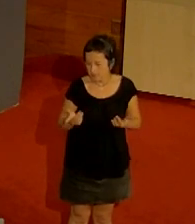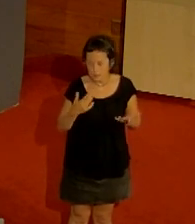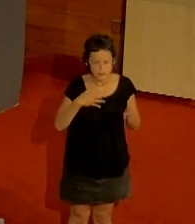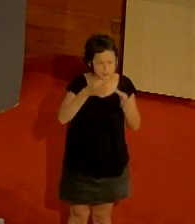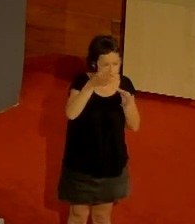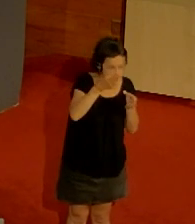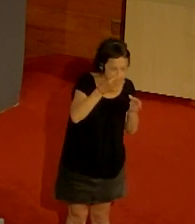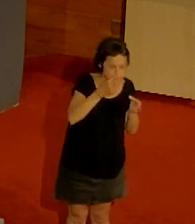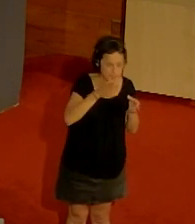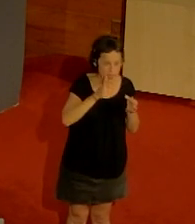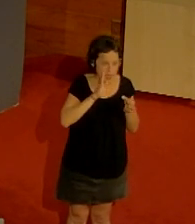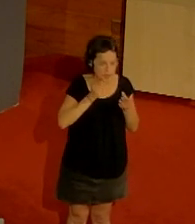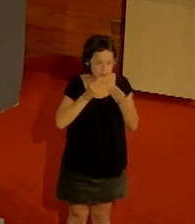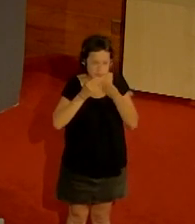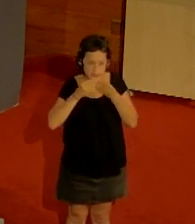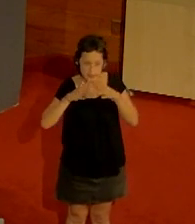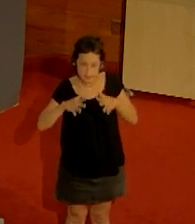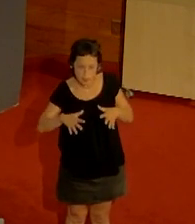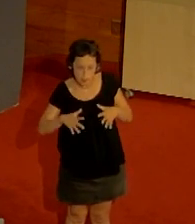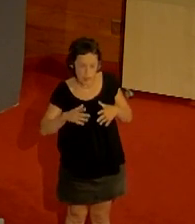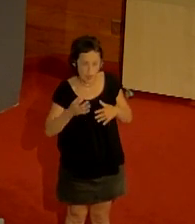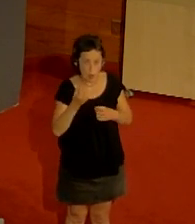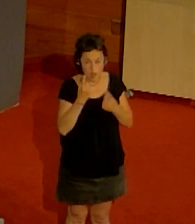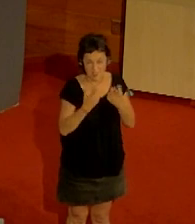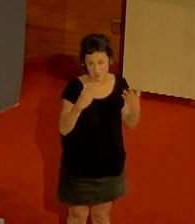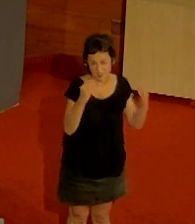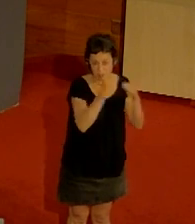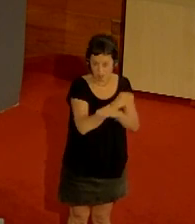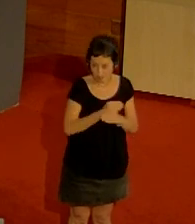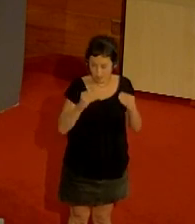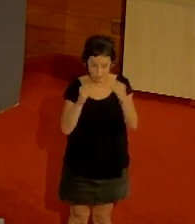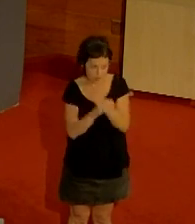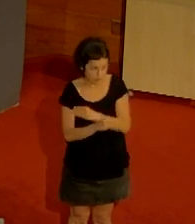historias, todos... estas contradicciones muchas veces, porque nada es